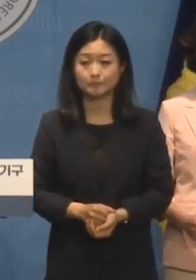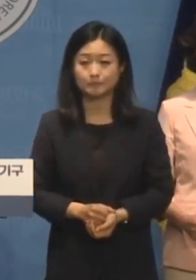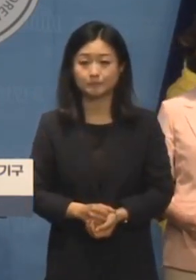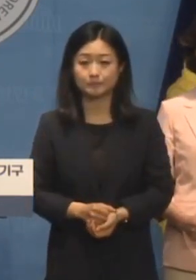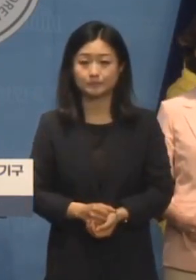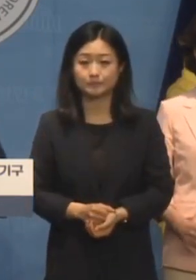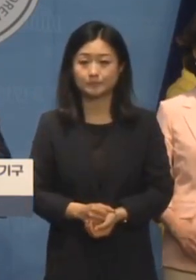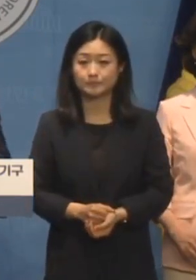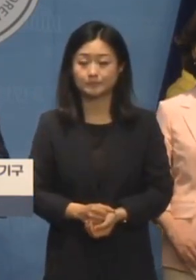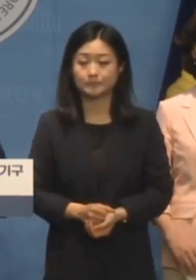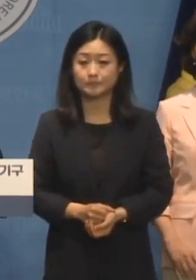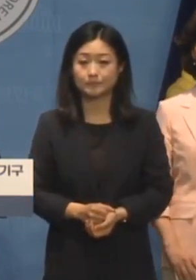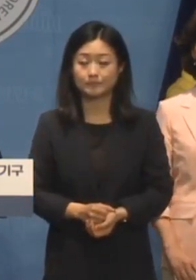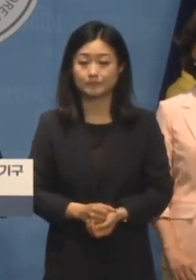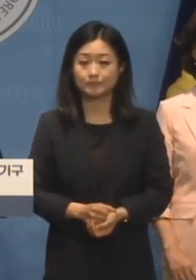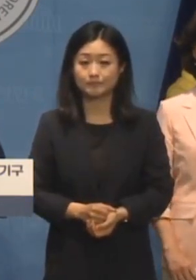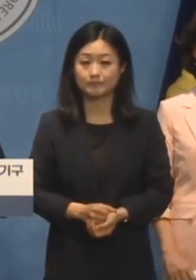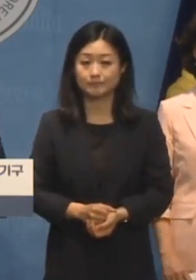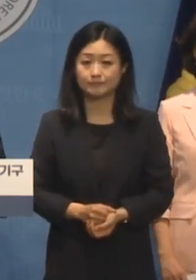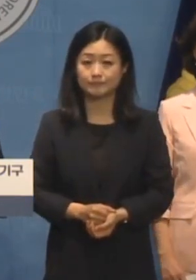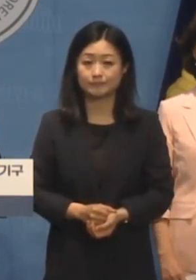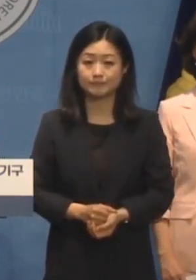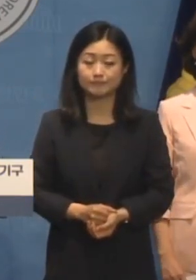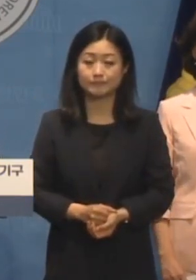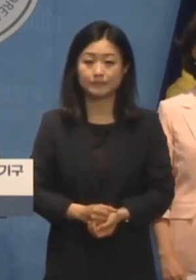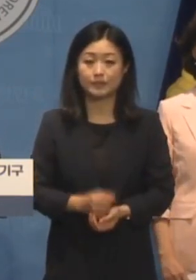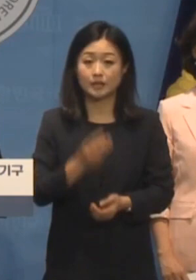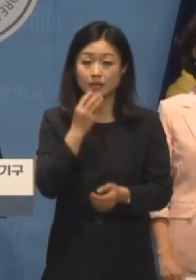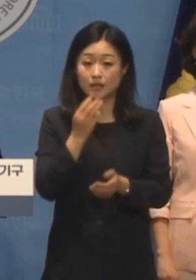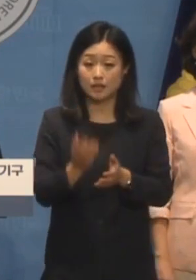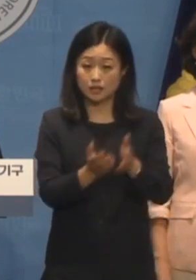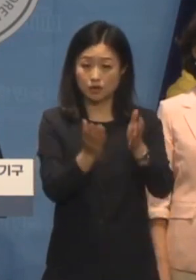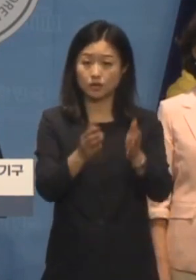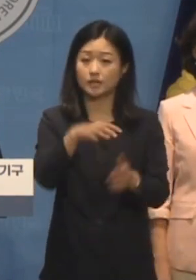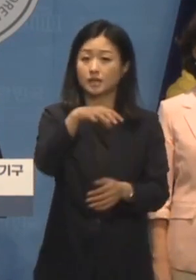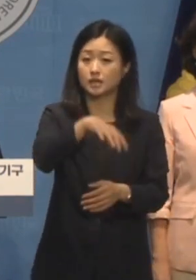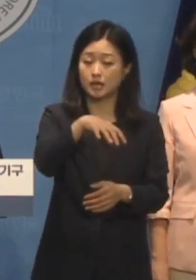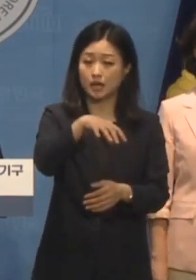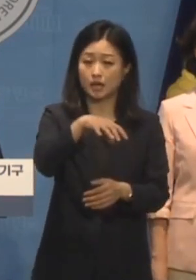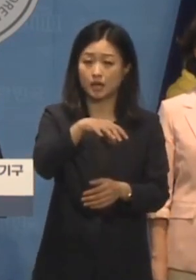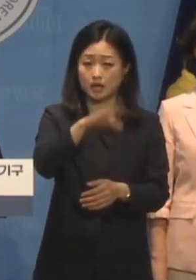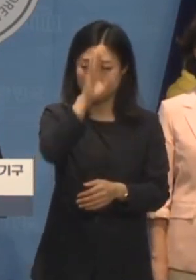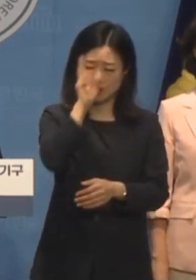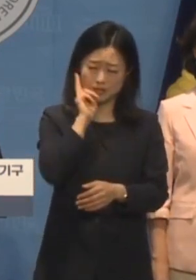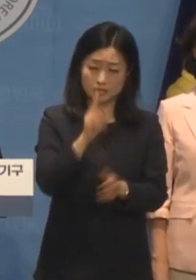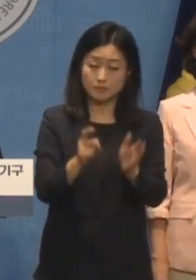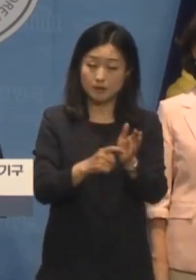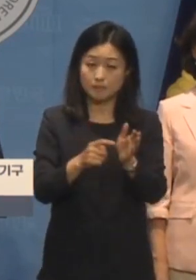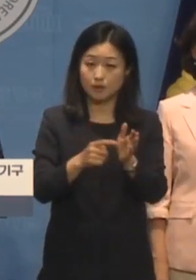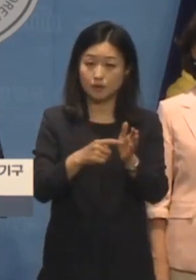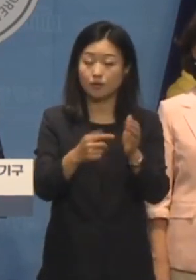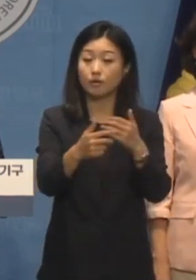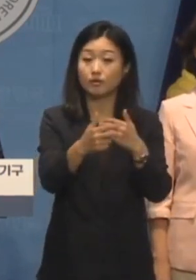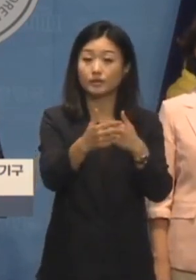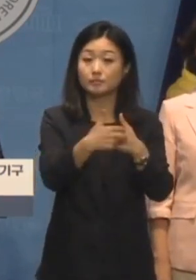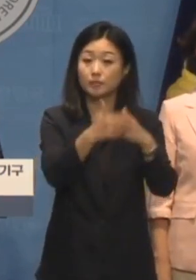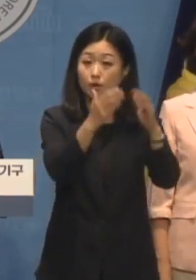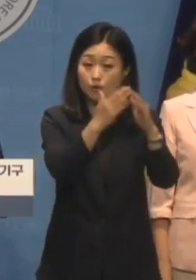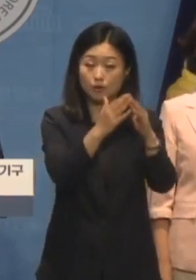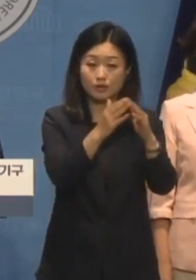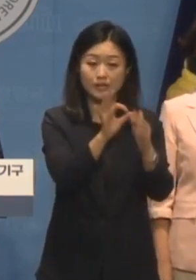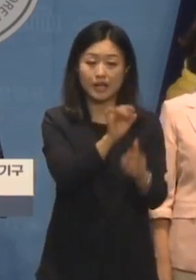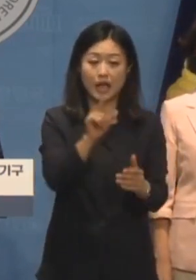있습니다 서왕진 의원입니다 경기 남북 권역의 중증 응급 환자를 담당하는 수원